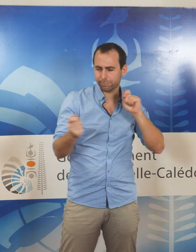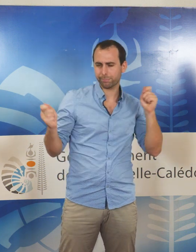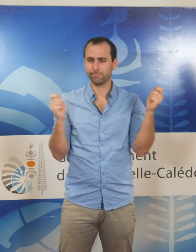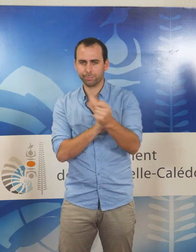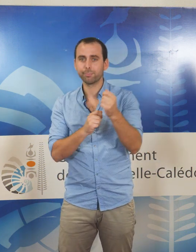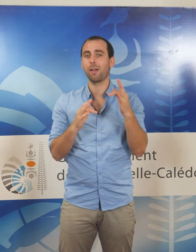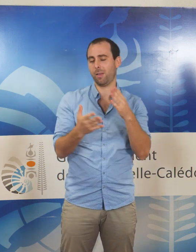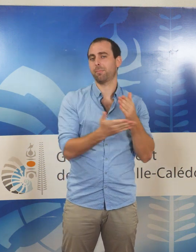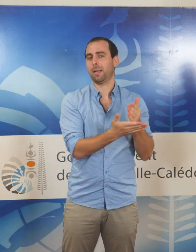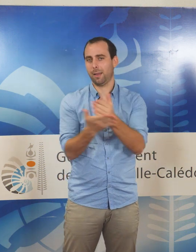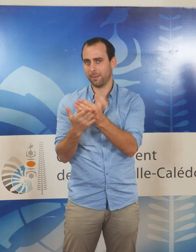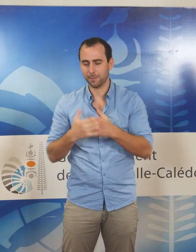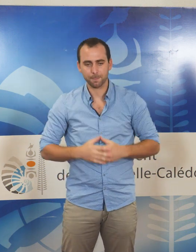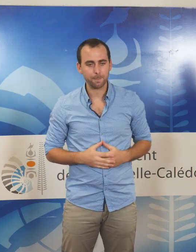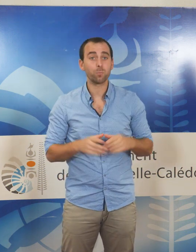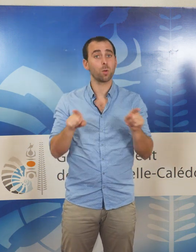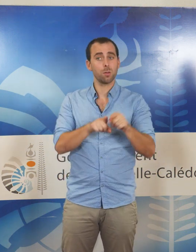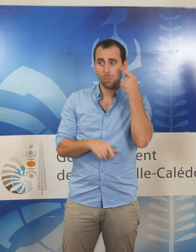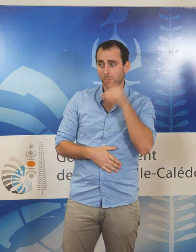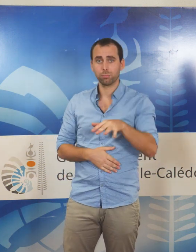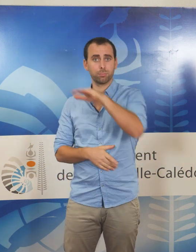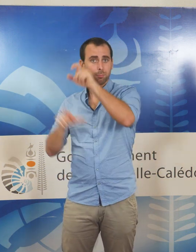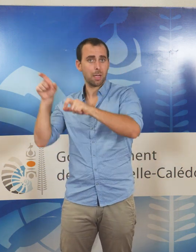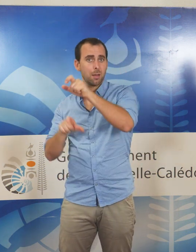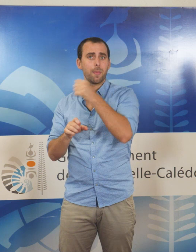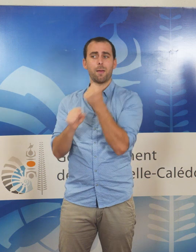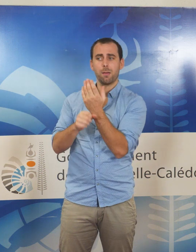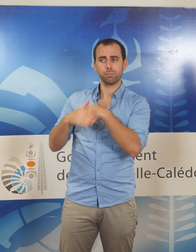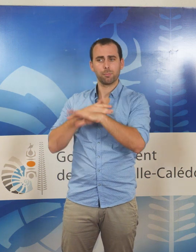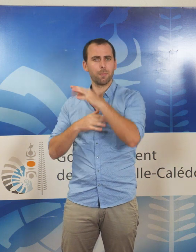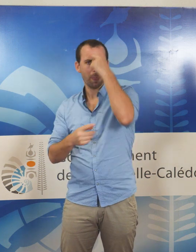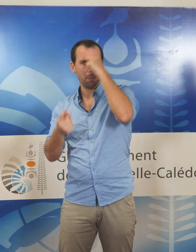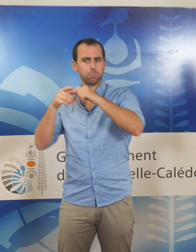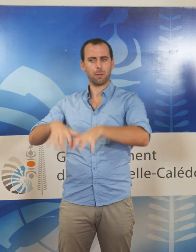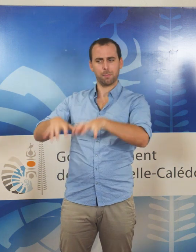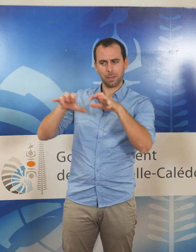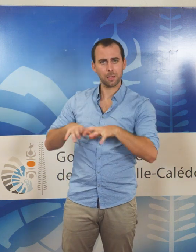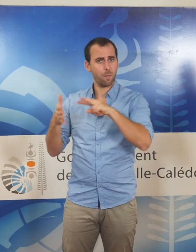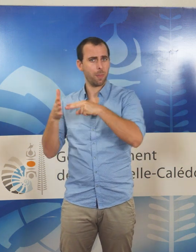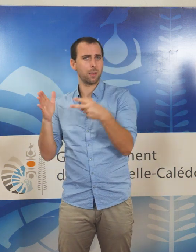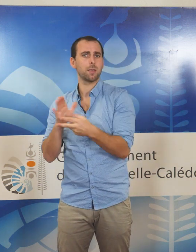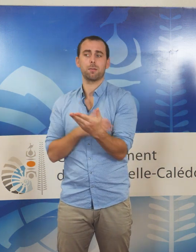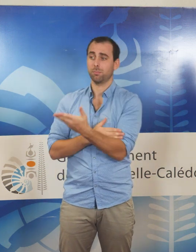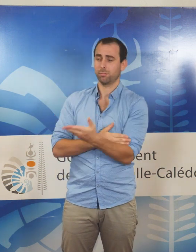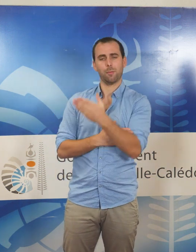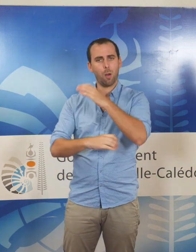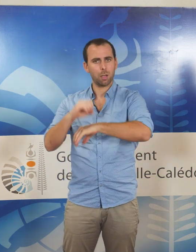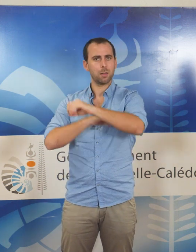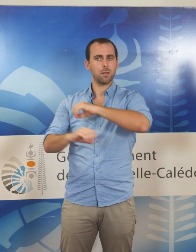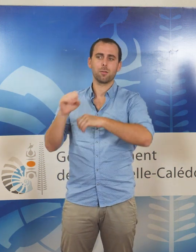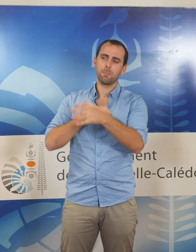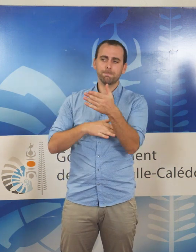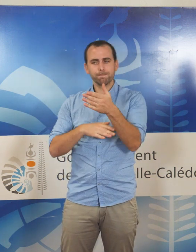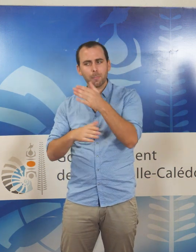classes. Et puis bien sûr pour les personnels administratifs et techniques, pour organiser tout ce qui est autour du temps de classe, mais nous allons